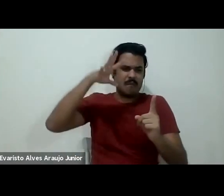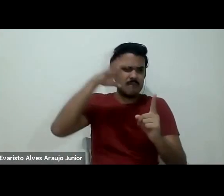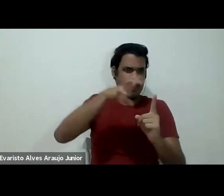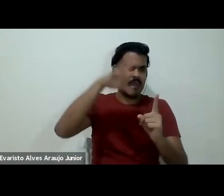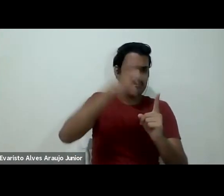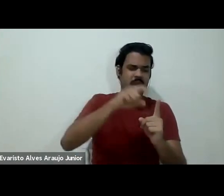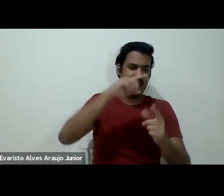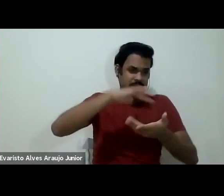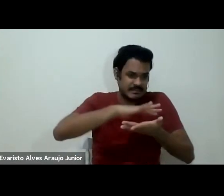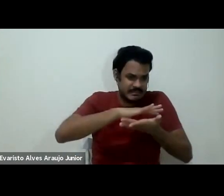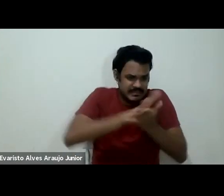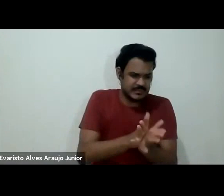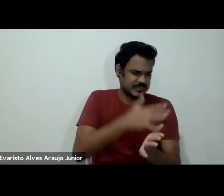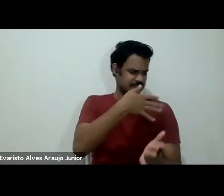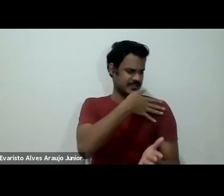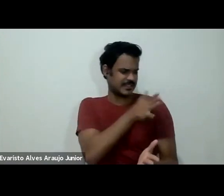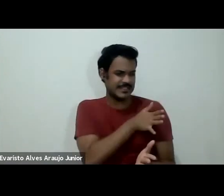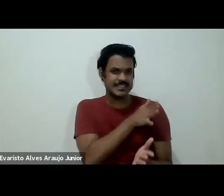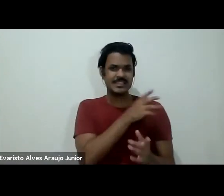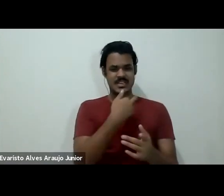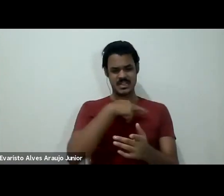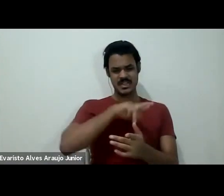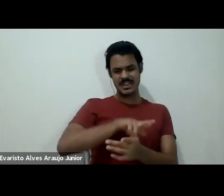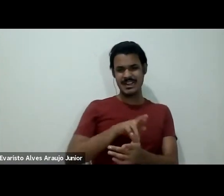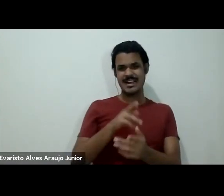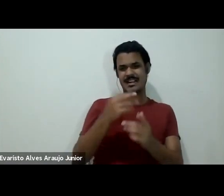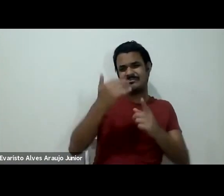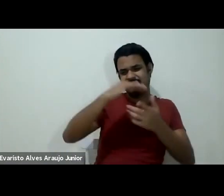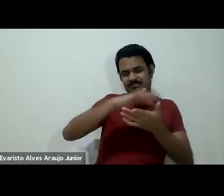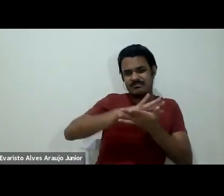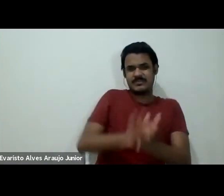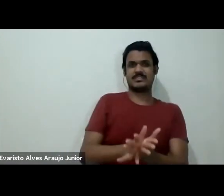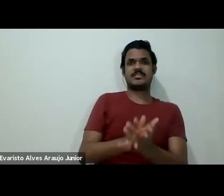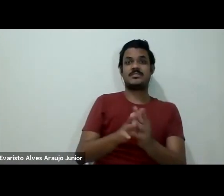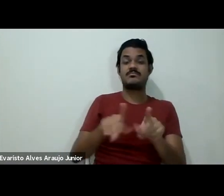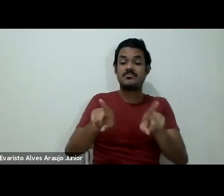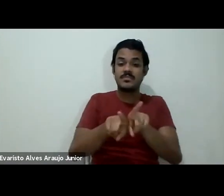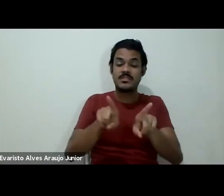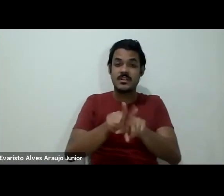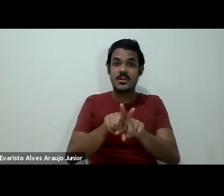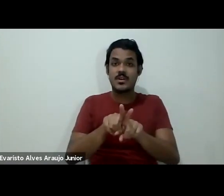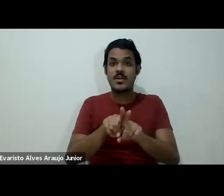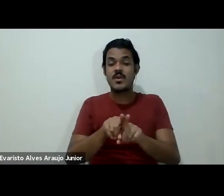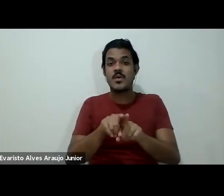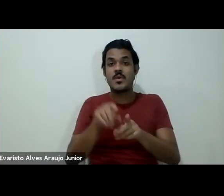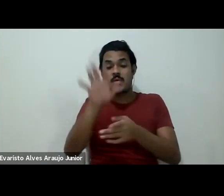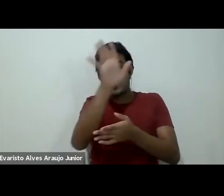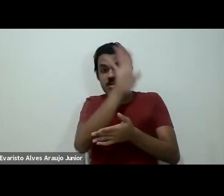discriminação e intolerância. E é nessa perspectiva que a gente